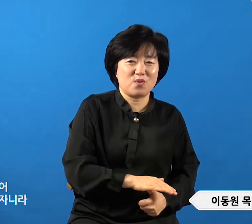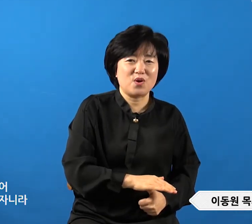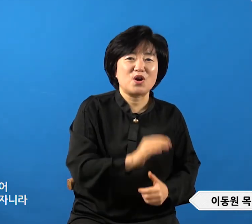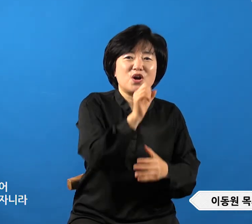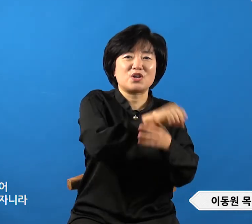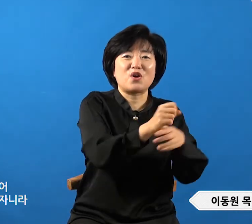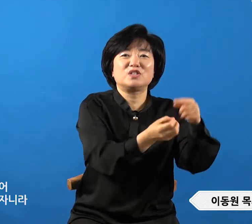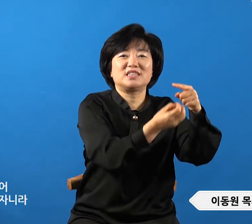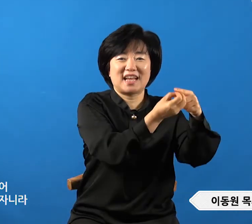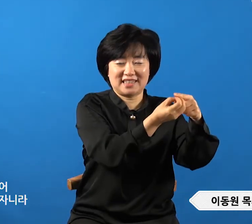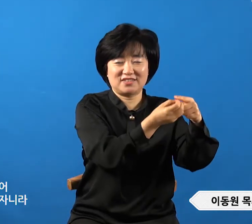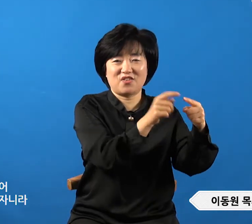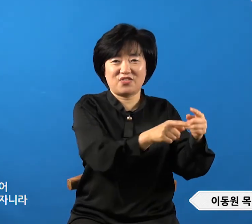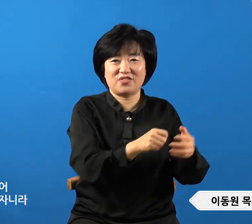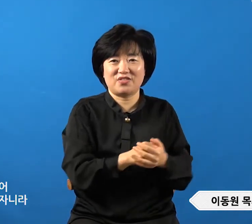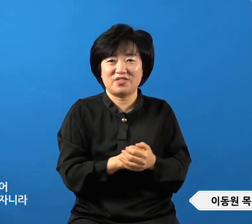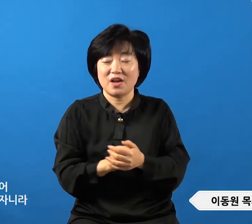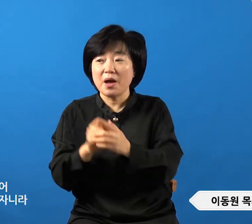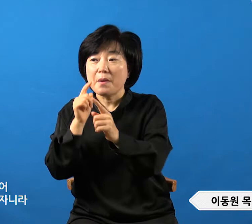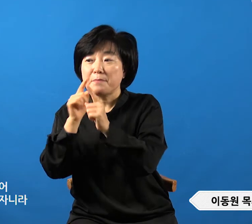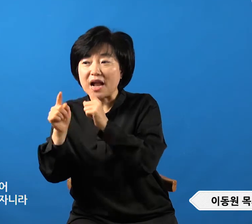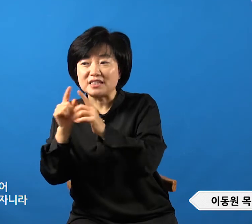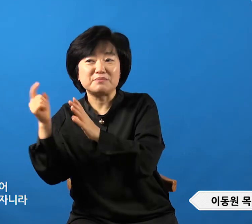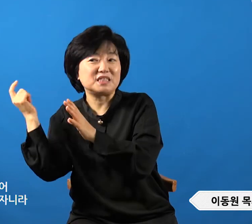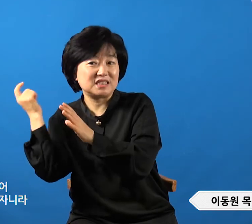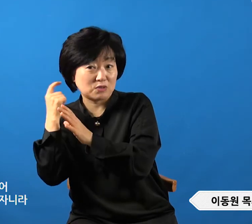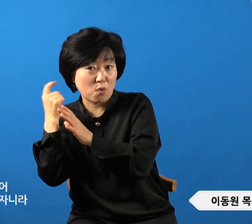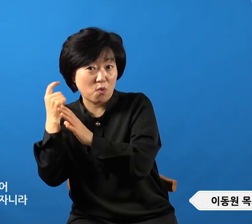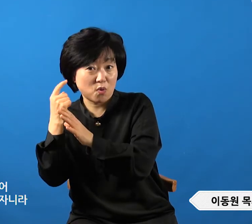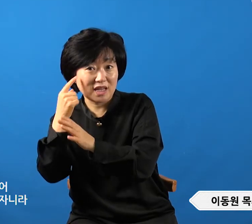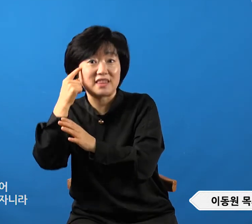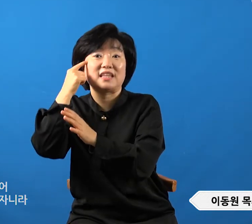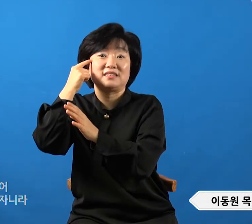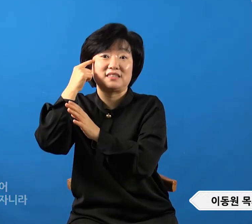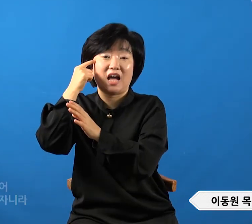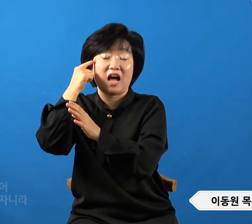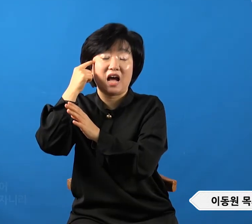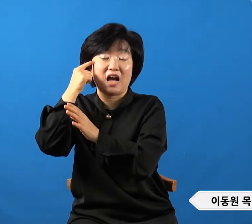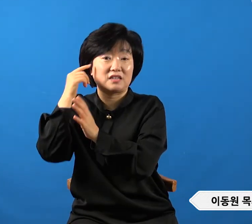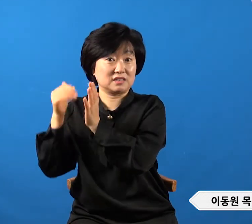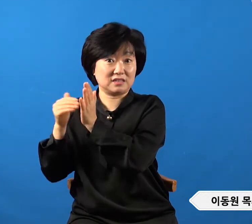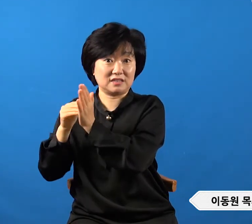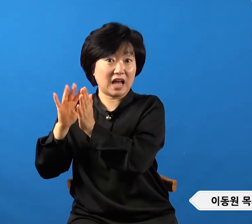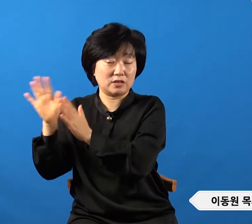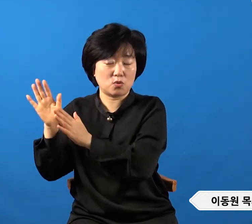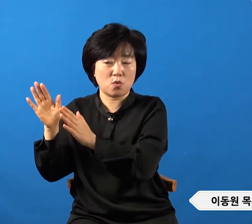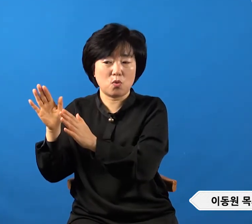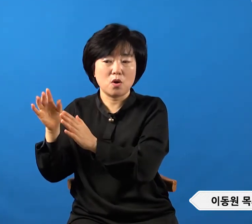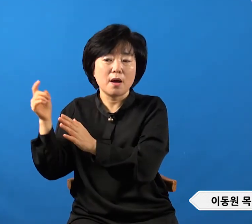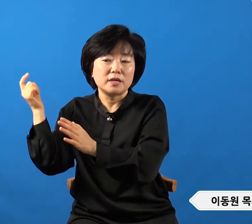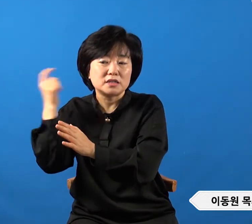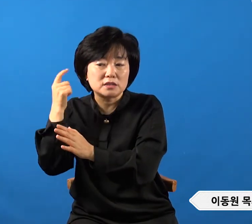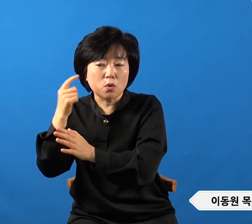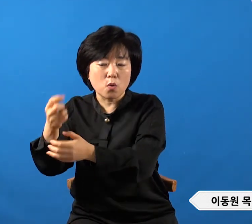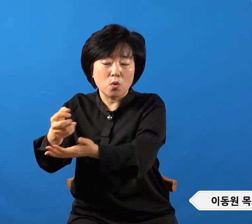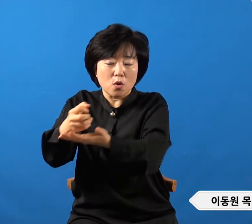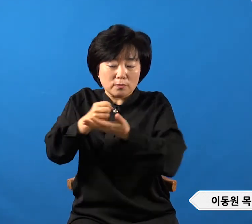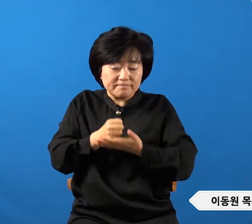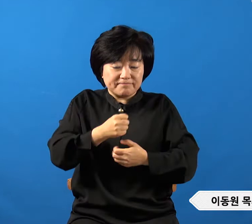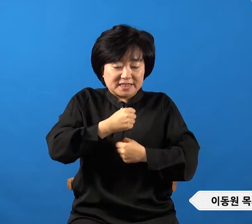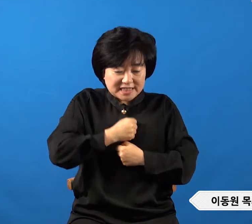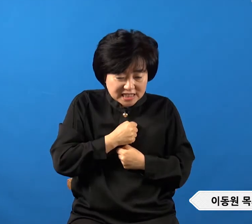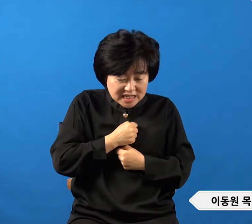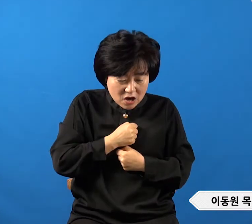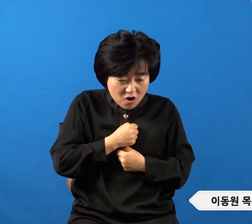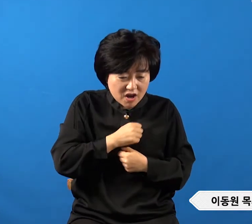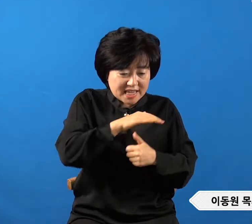여기에 추가된 것이 뭡니까? 말씀을 듣는다, 깨닫는다. 여기서 끝나지 않고 지키어